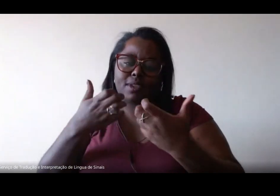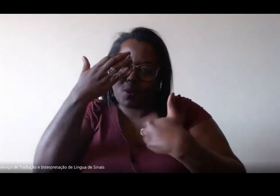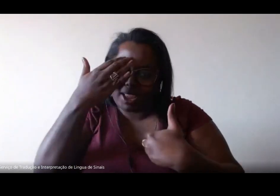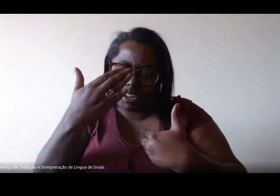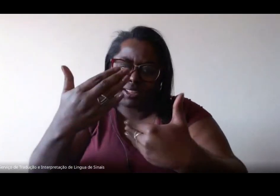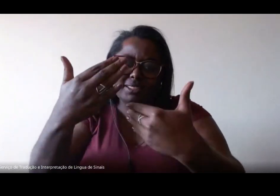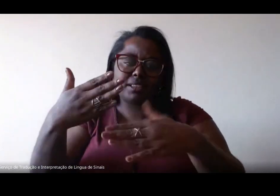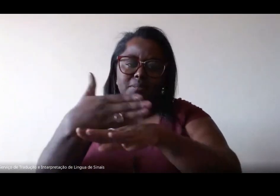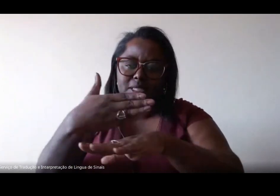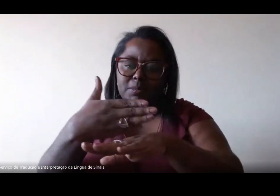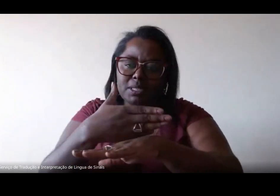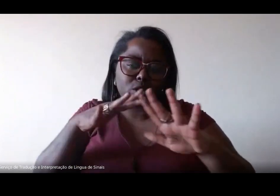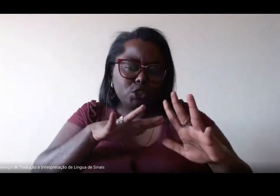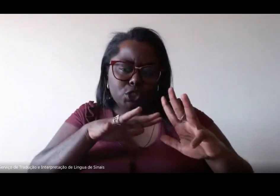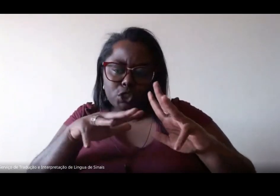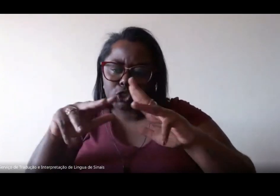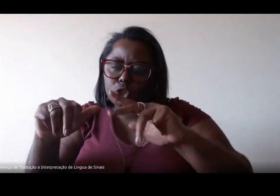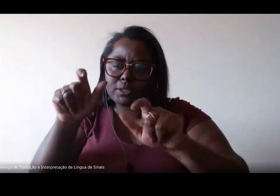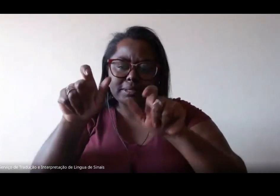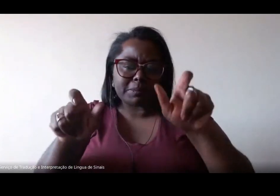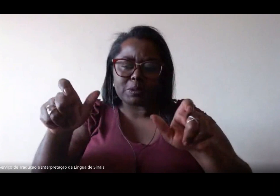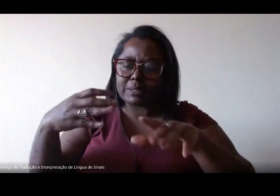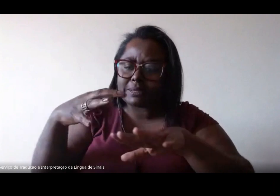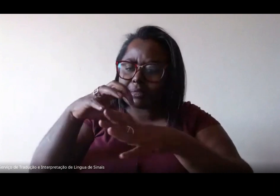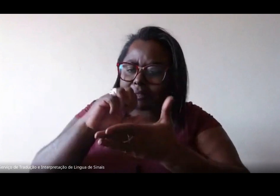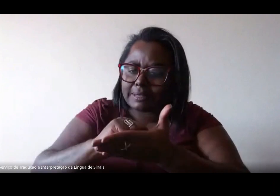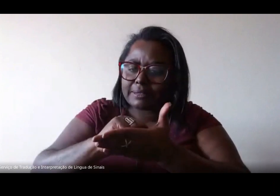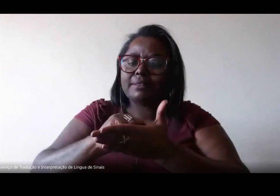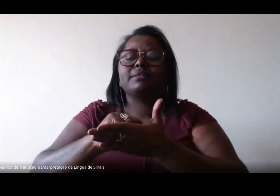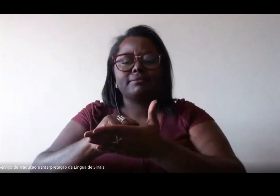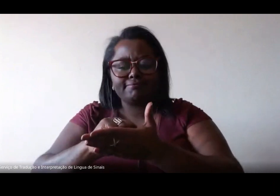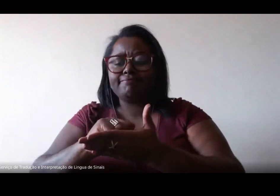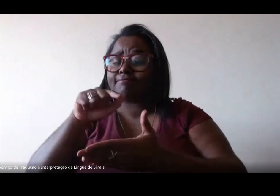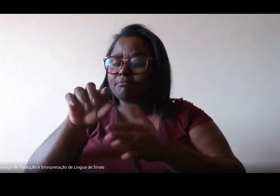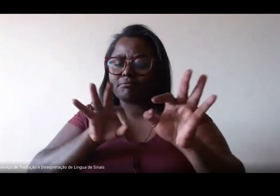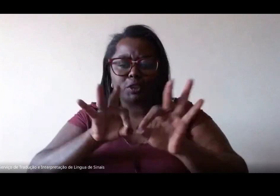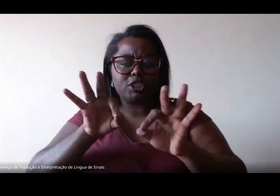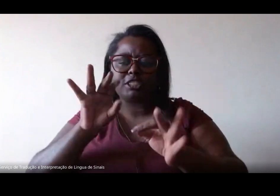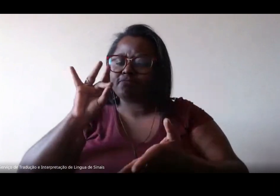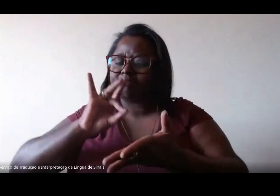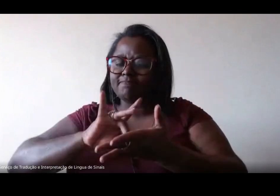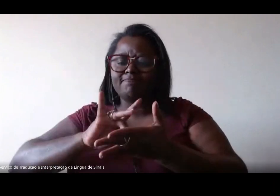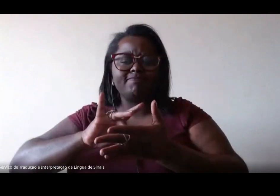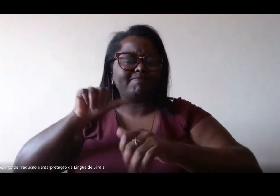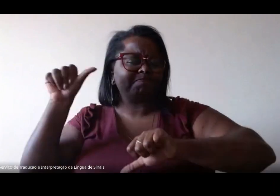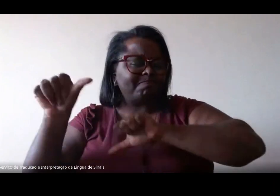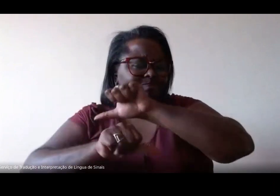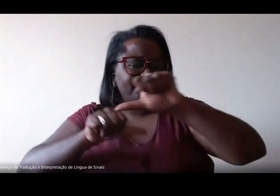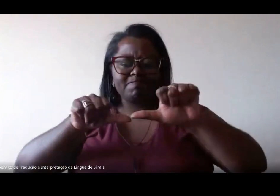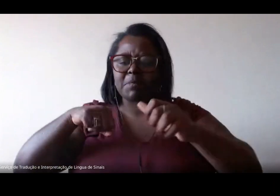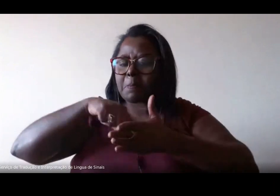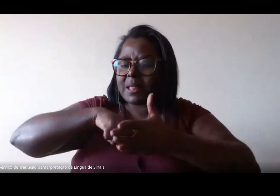Ledim, a participação de todos os inscritos nesse projeto que é realmente transformacional, militante